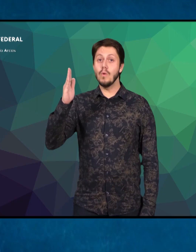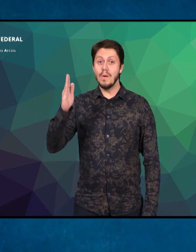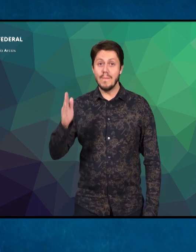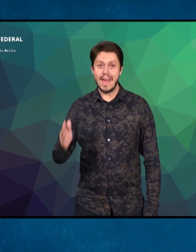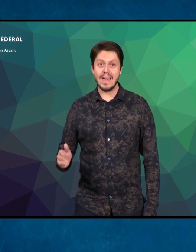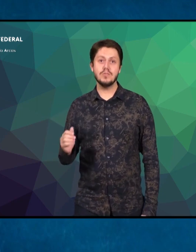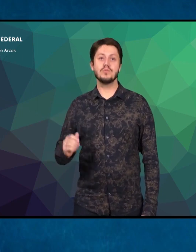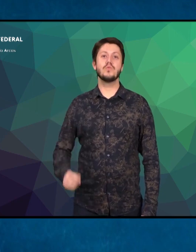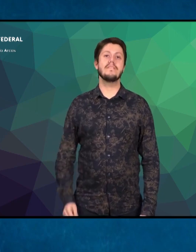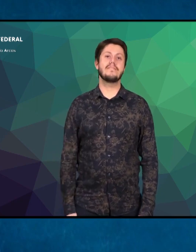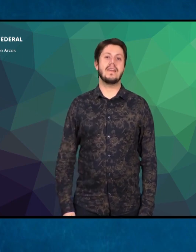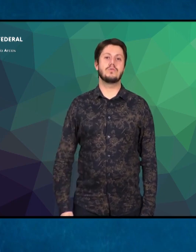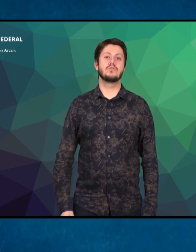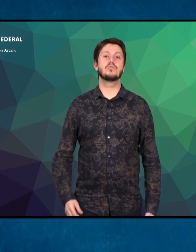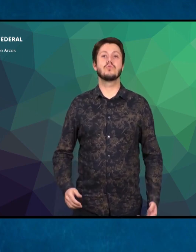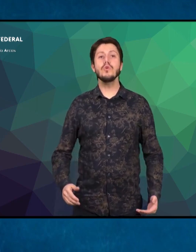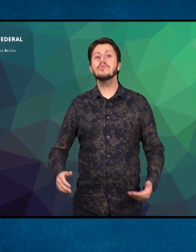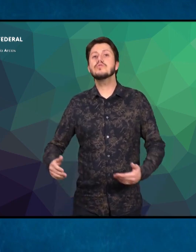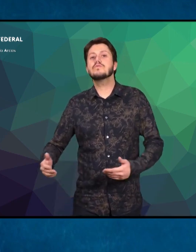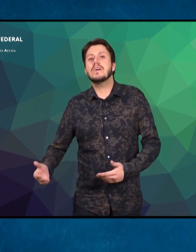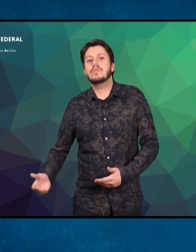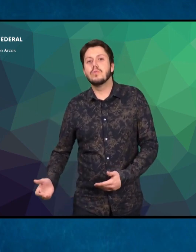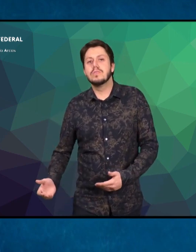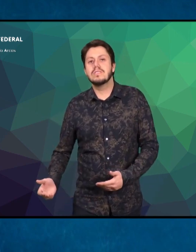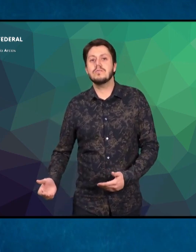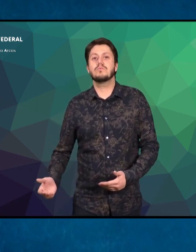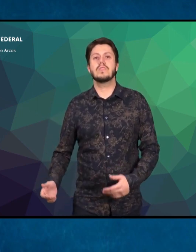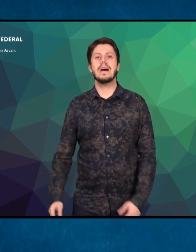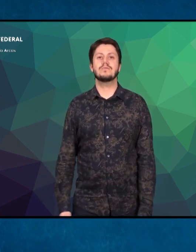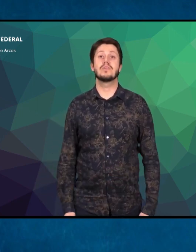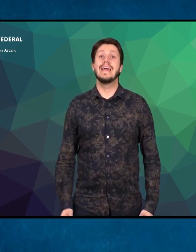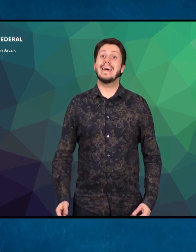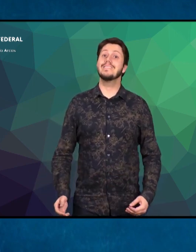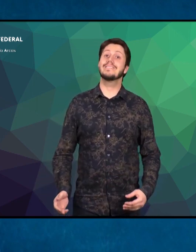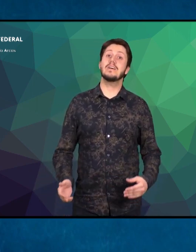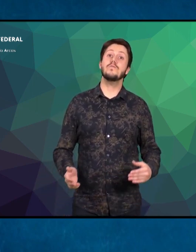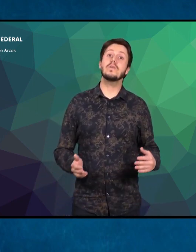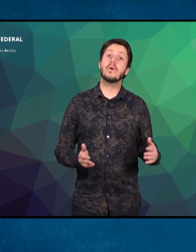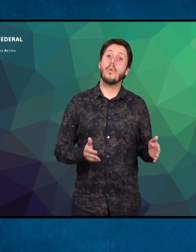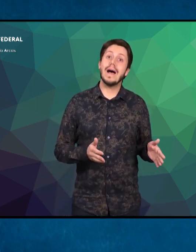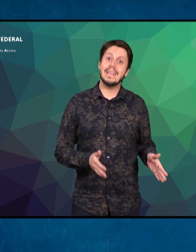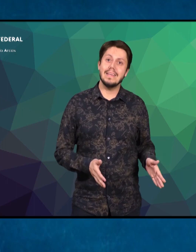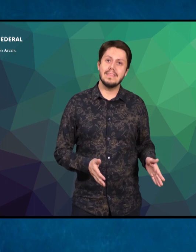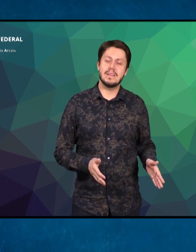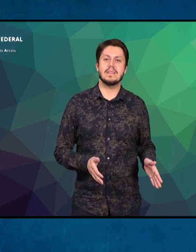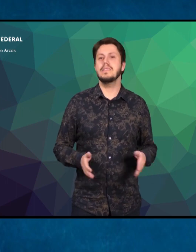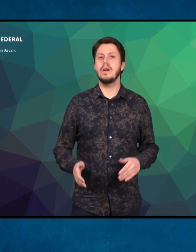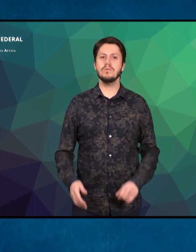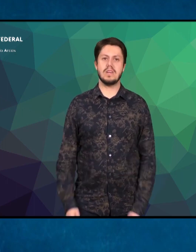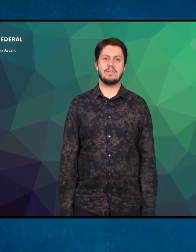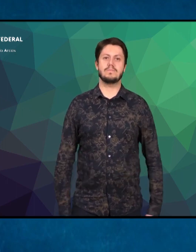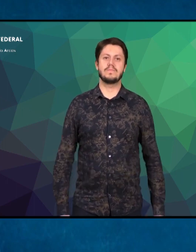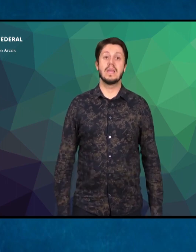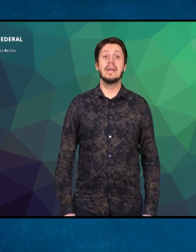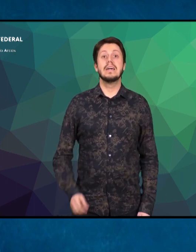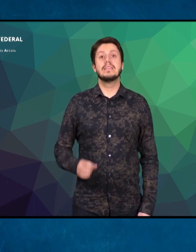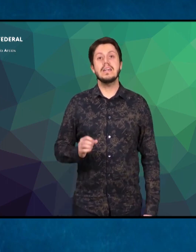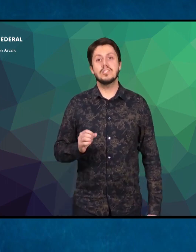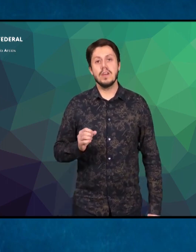que o valor médio do efeito de todos os fatores estudados era de 0,40 e não